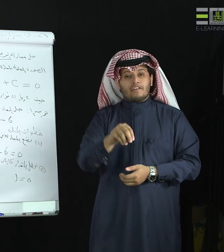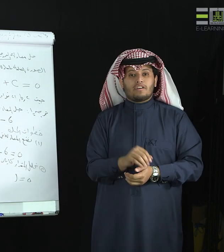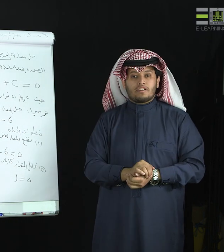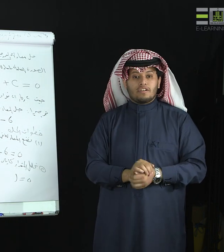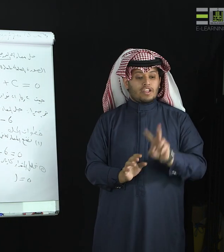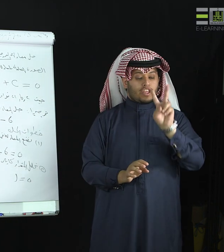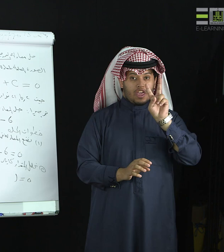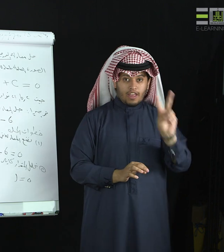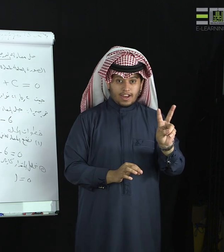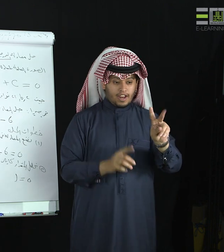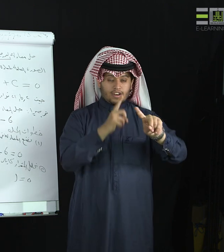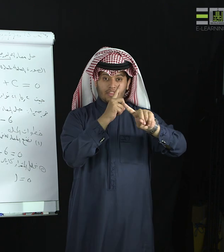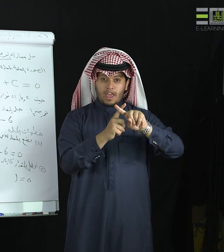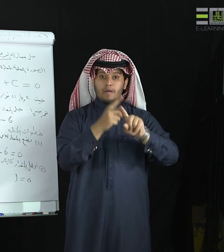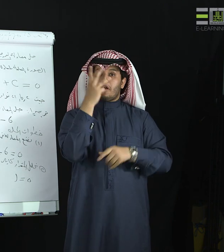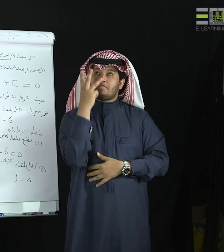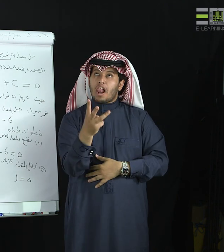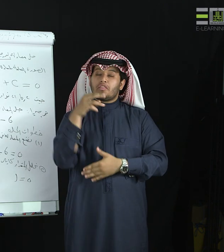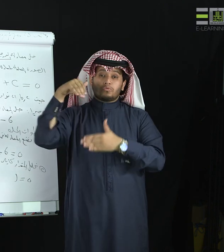اتنين ضرب تلاتة يساوي ستة،